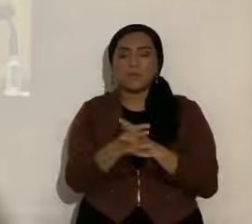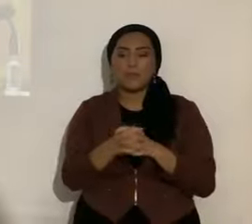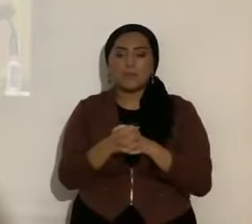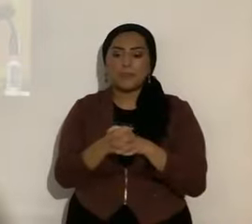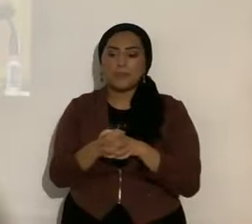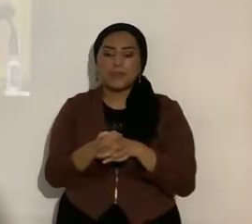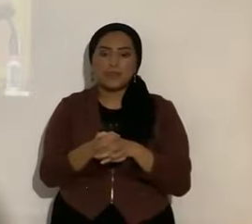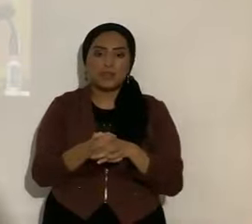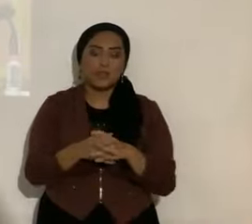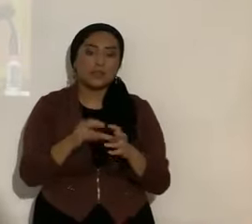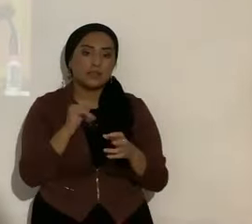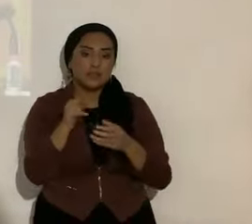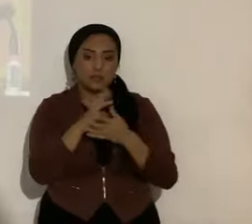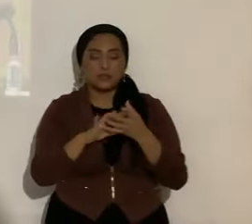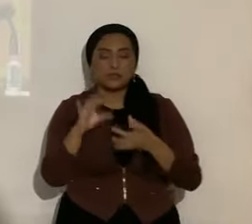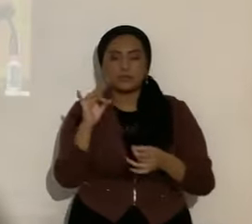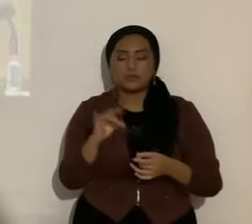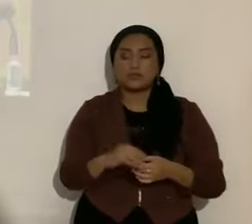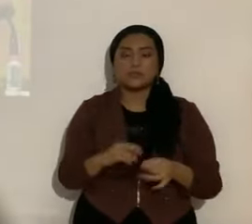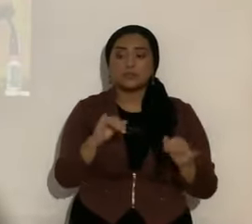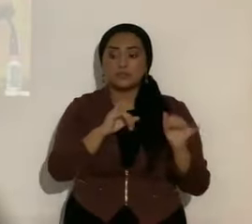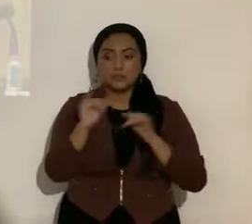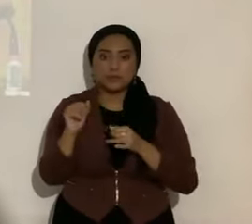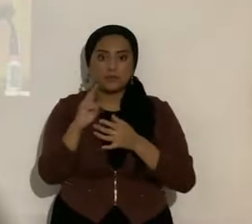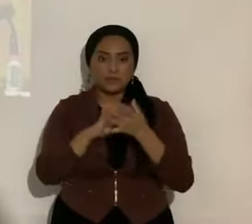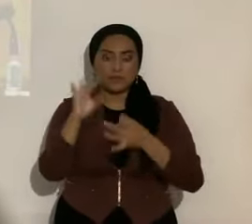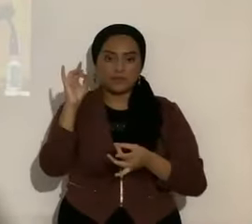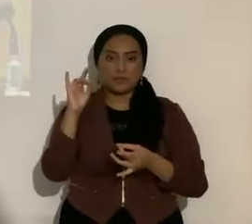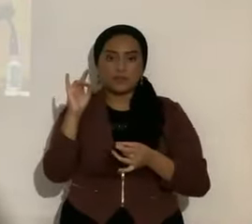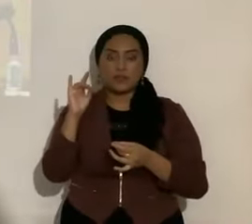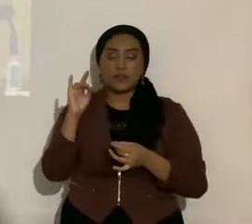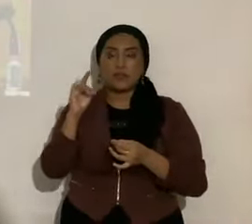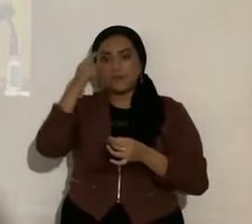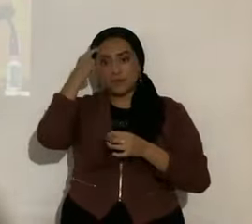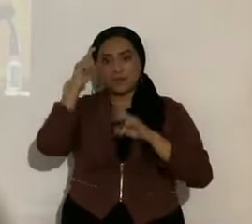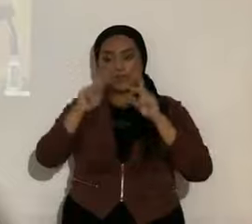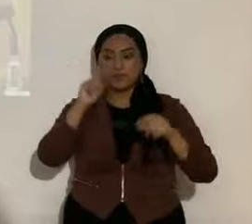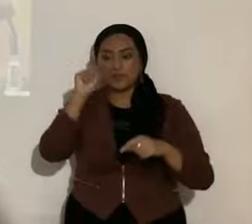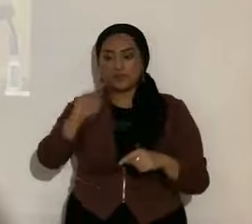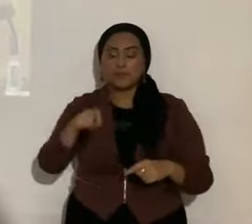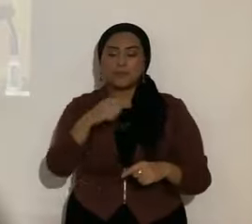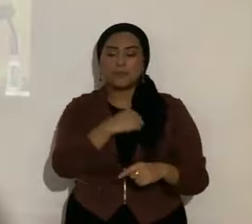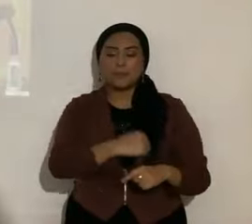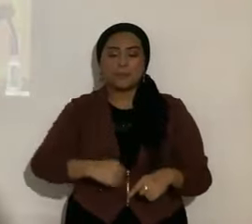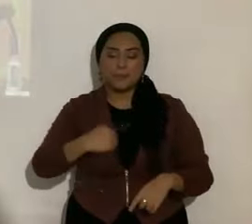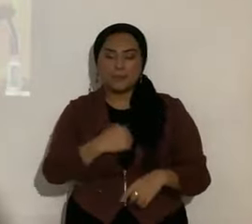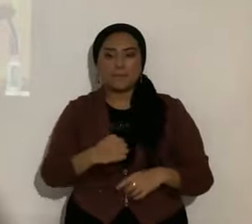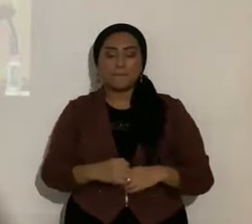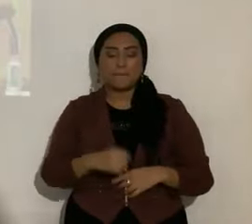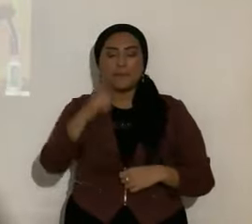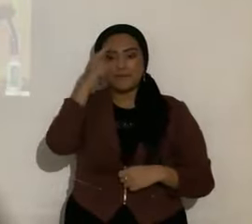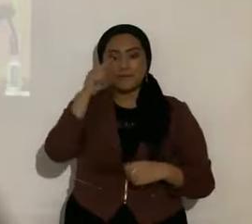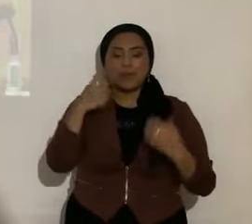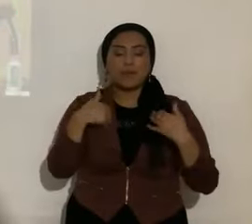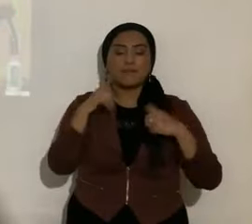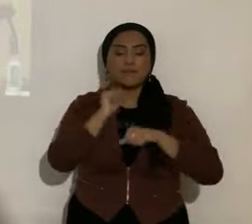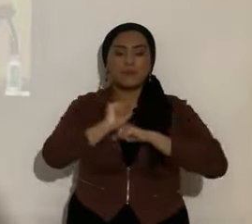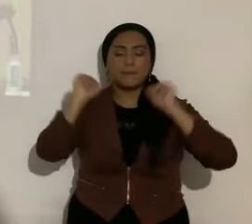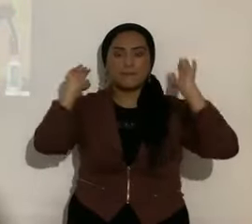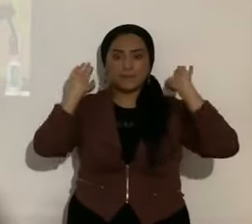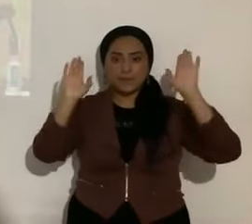Bueno, lógico, era el Ruach HaKodesh. Es el mismo fuego. El Ruach HaKodesh para que las personas se arrepientan, para que haya